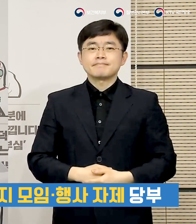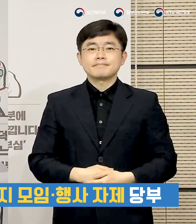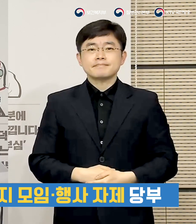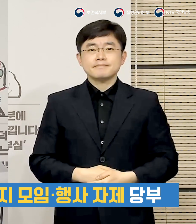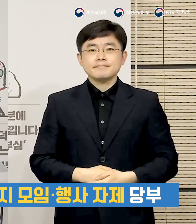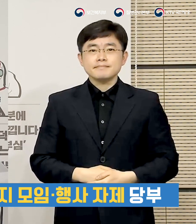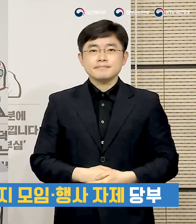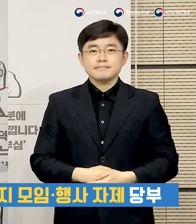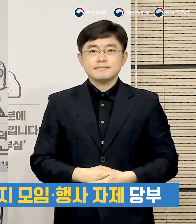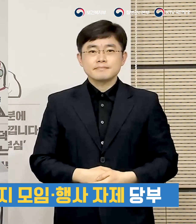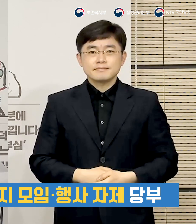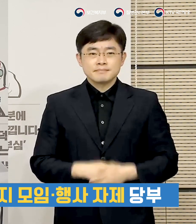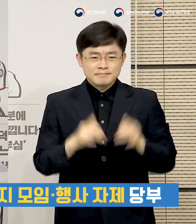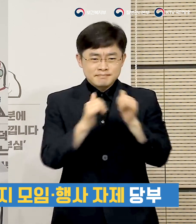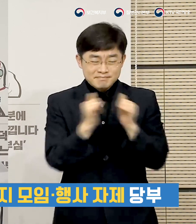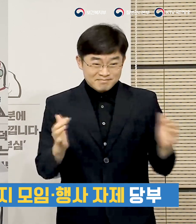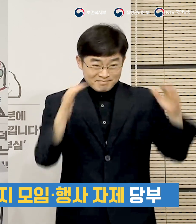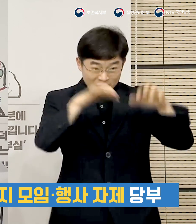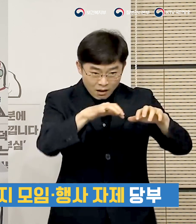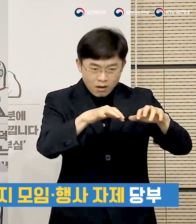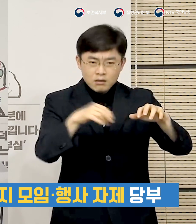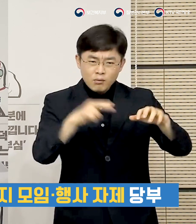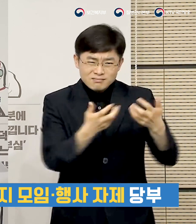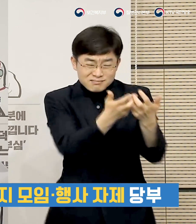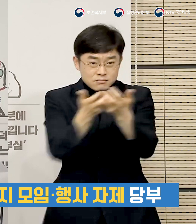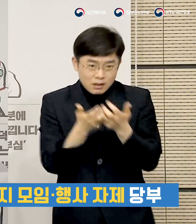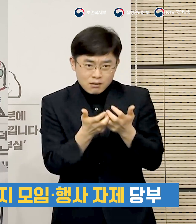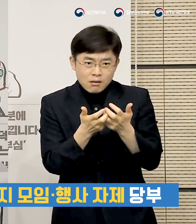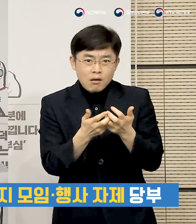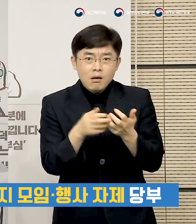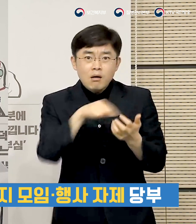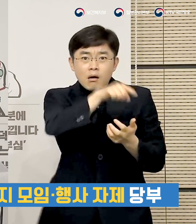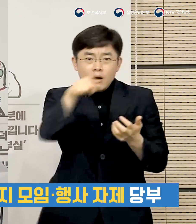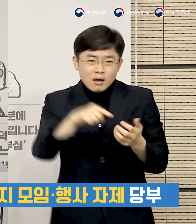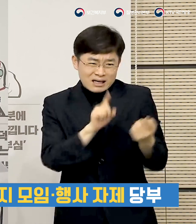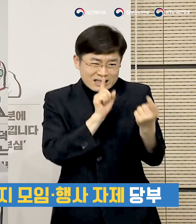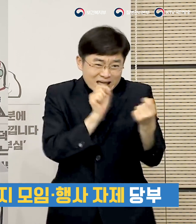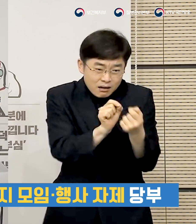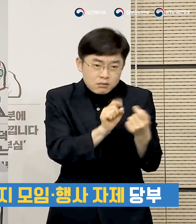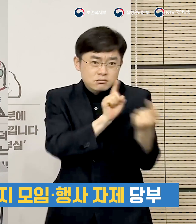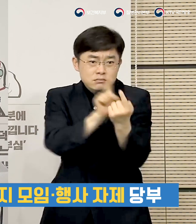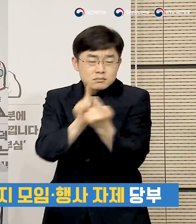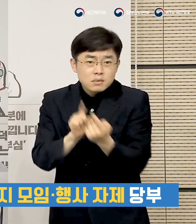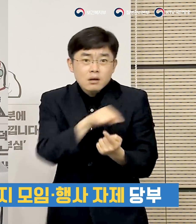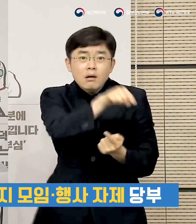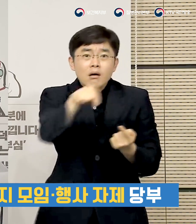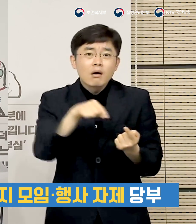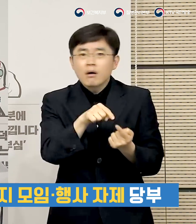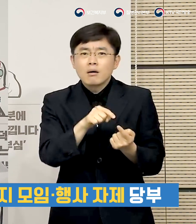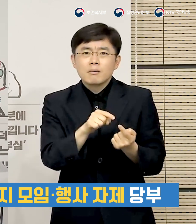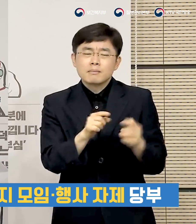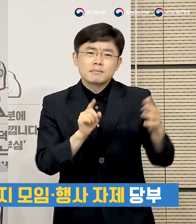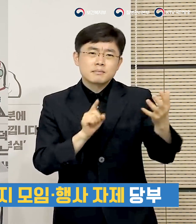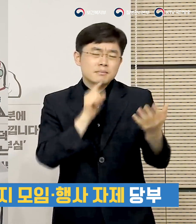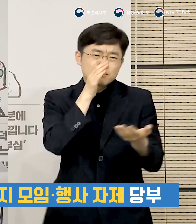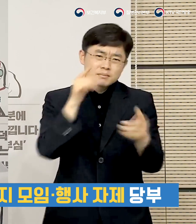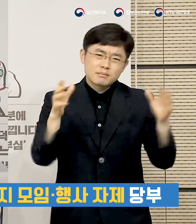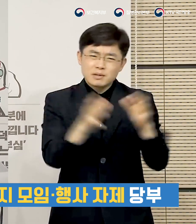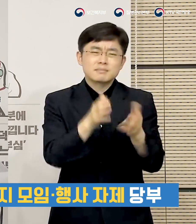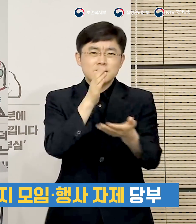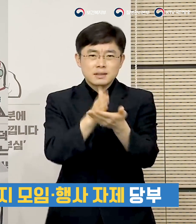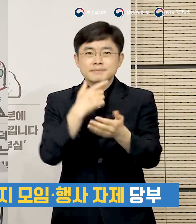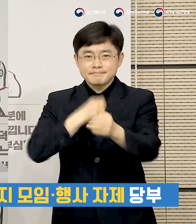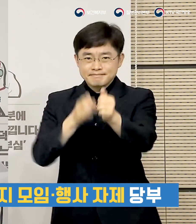부탁드립니다. 밀폐된 공간에서 밀집된 사람들이 밀접하게 접촉하는 모임은 적극적으로 피해